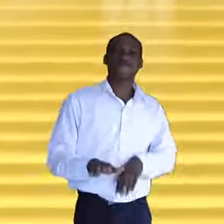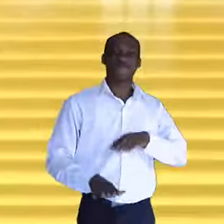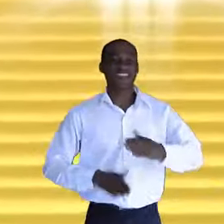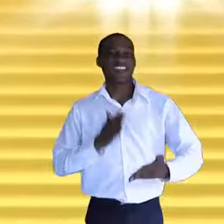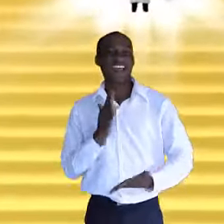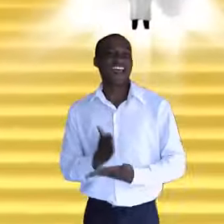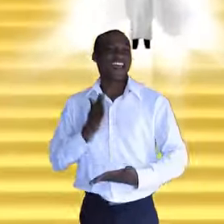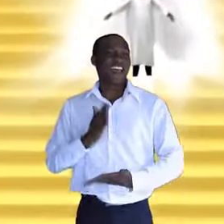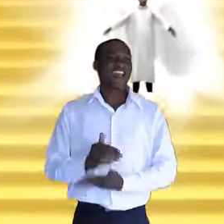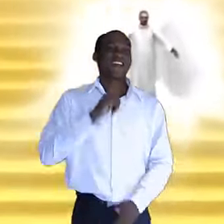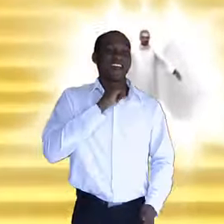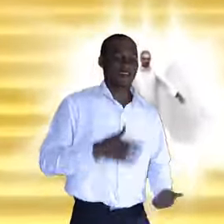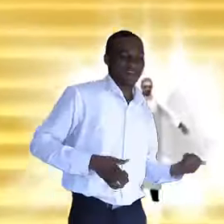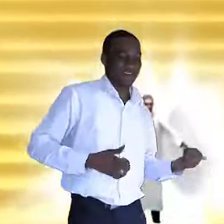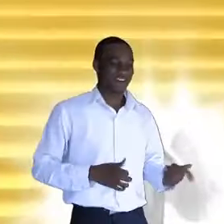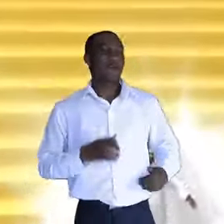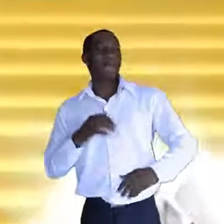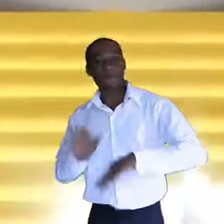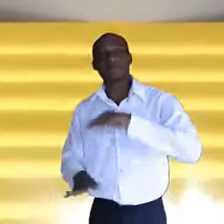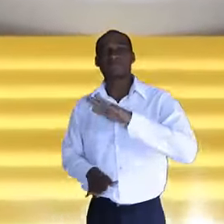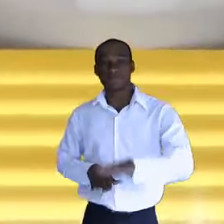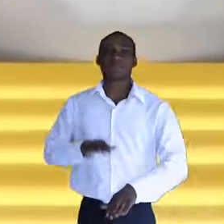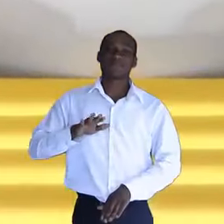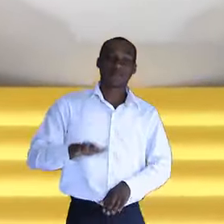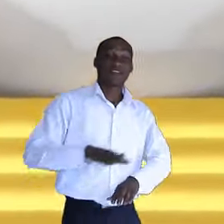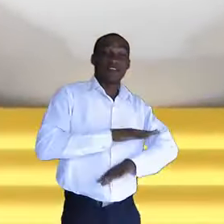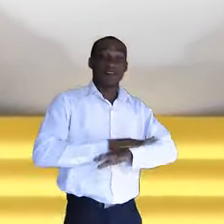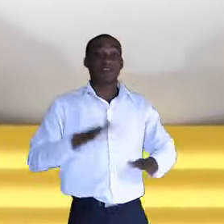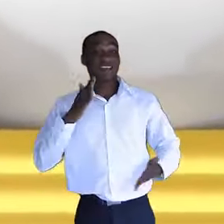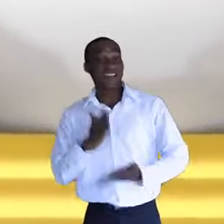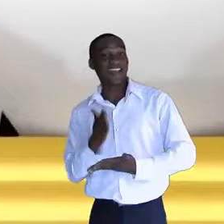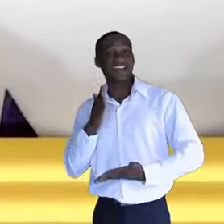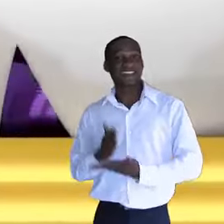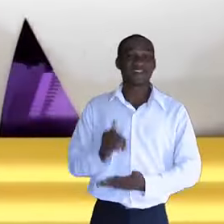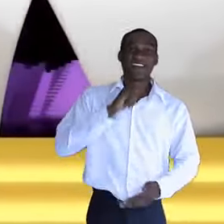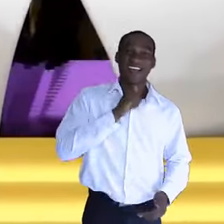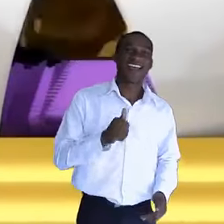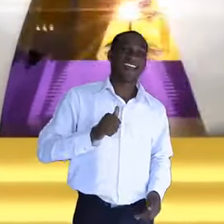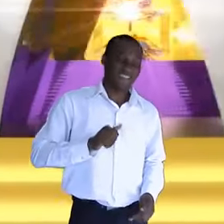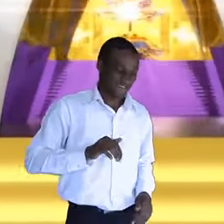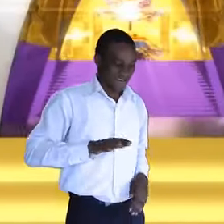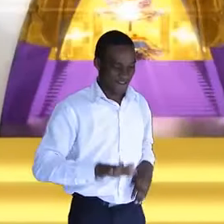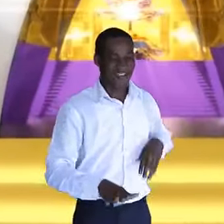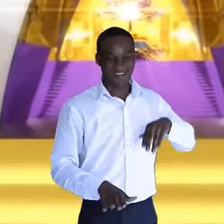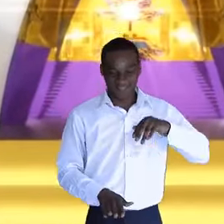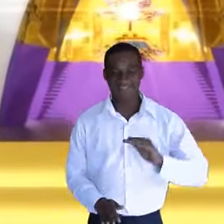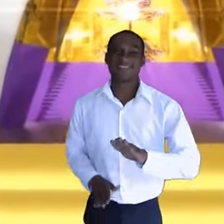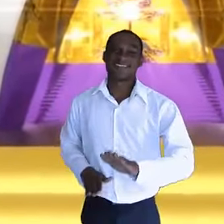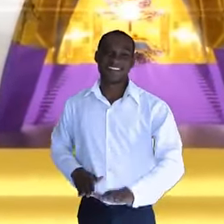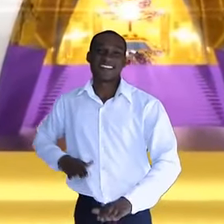marche. Ne t'arrête pas, marche. Oui, marche. Ne t'arrête pas, marche.